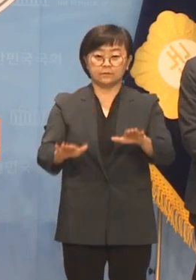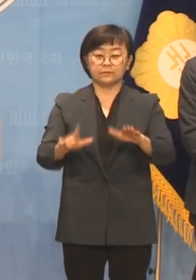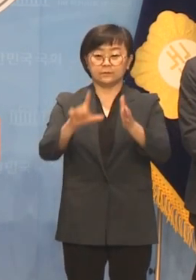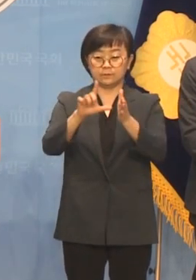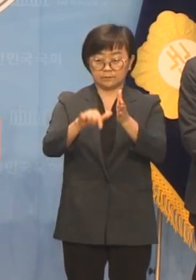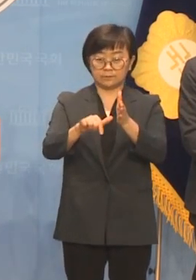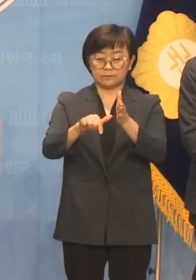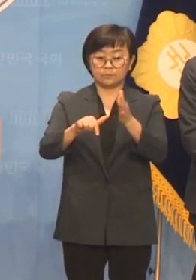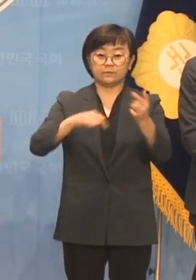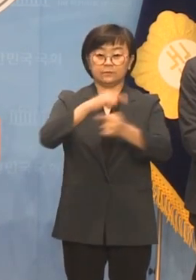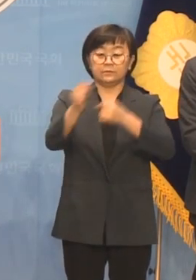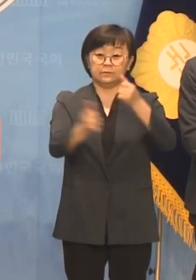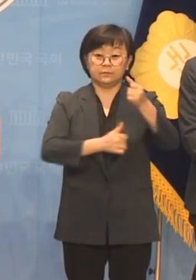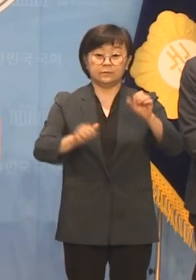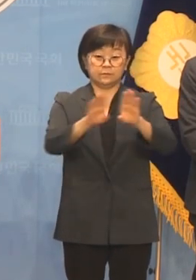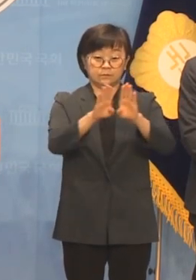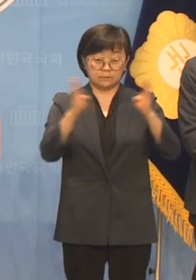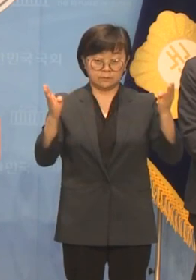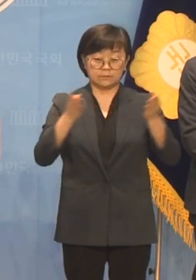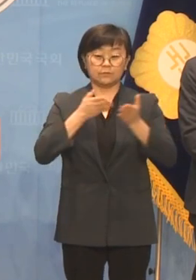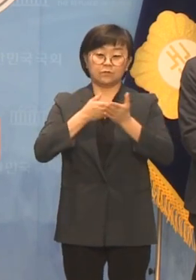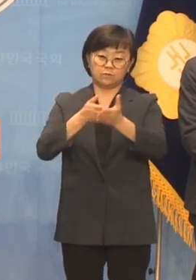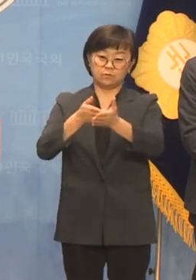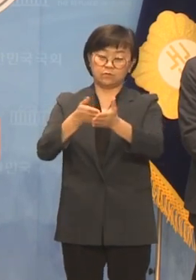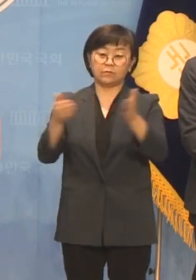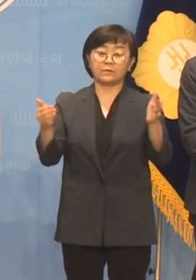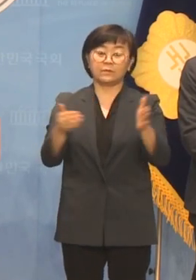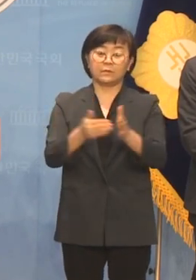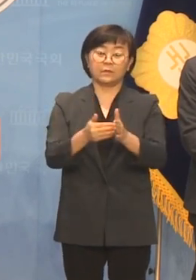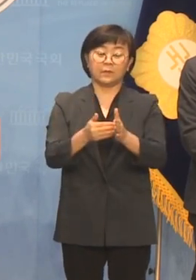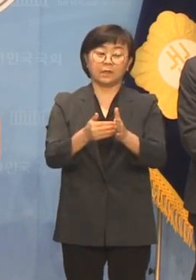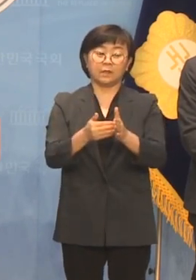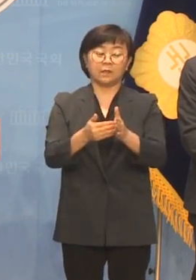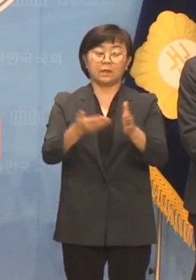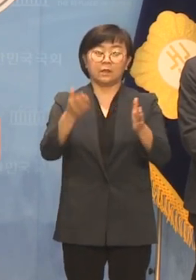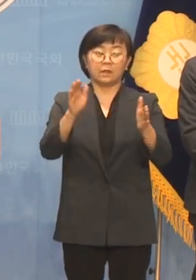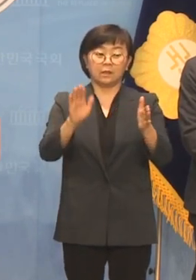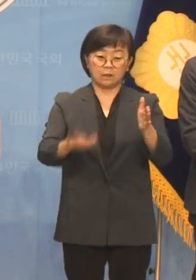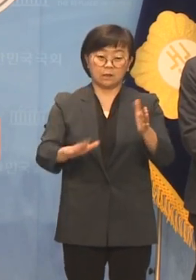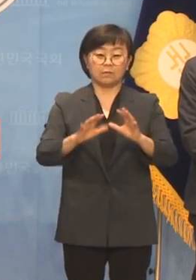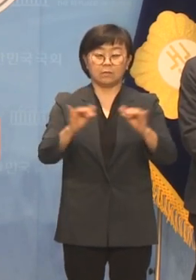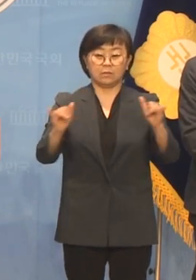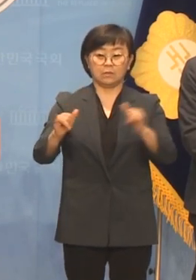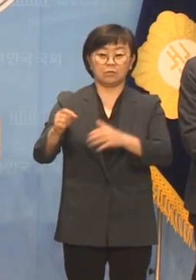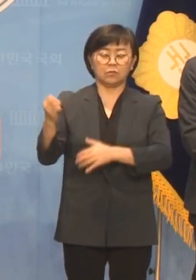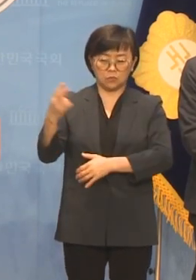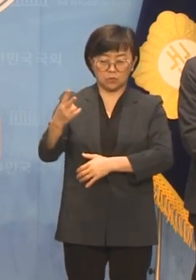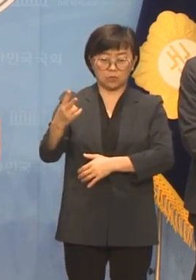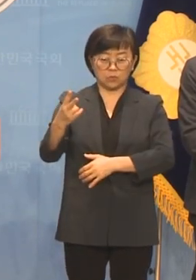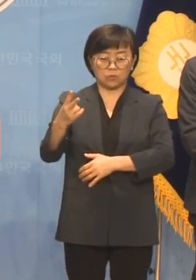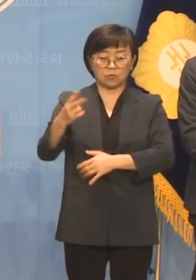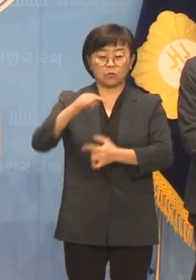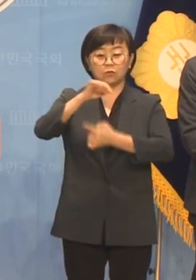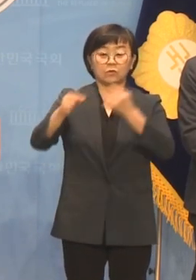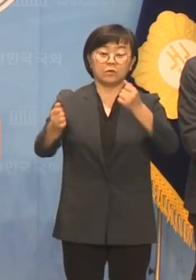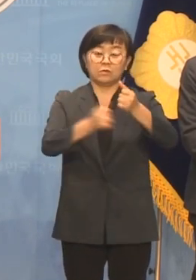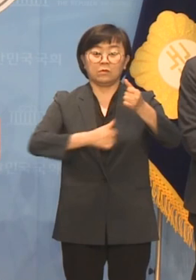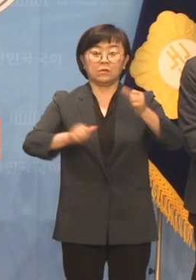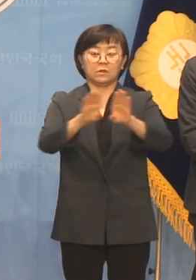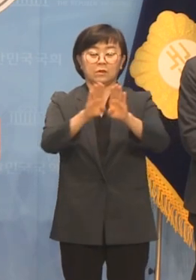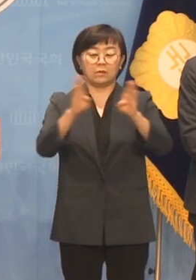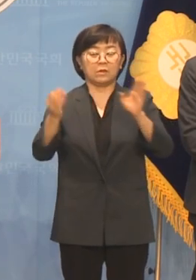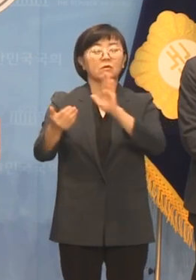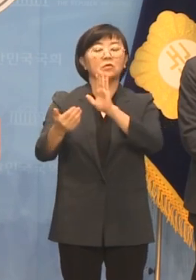시간에 운영위원회를 열 것을 요구했습니다. 그러나 국민의힘은 또다시 운영위원회